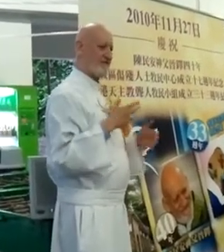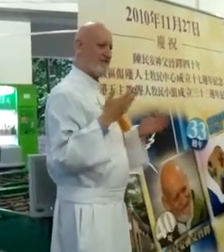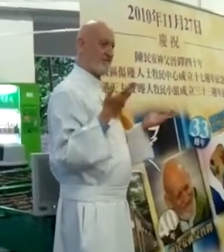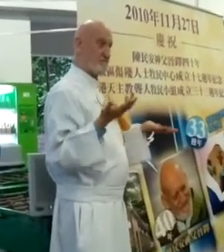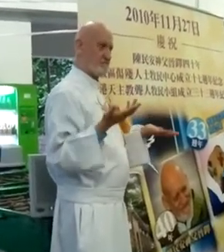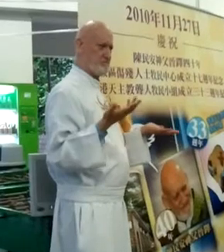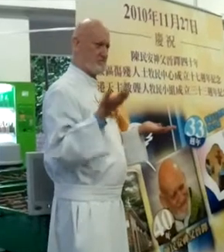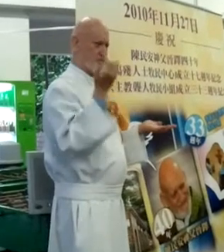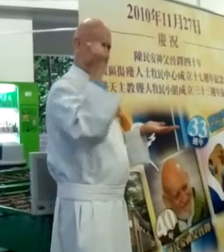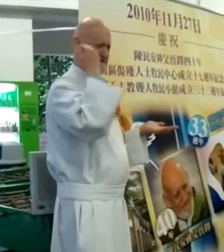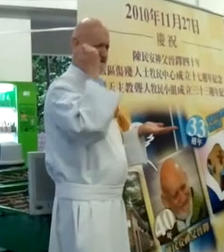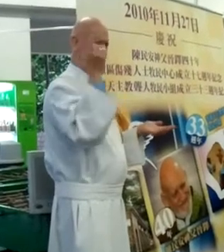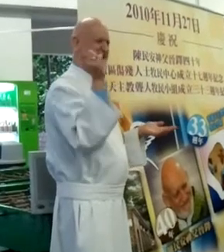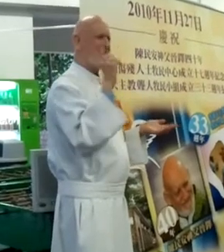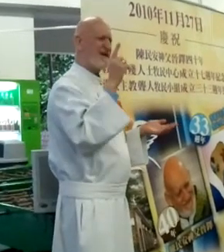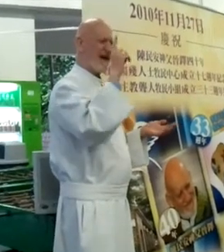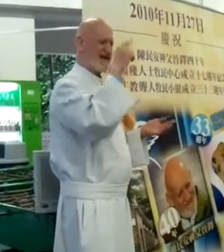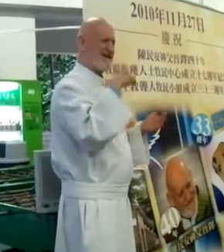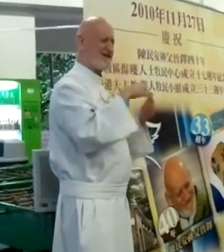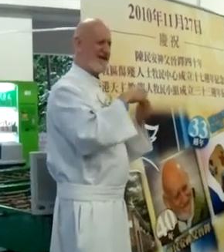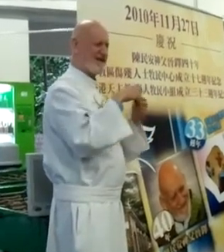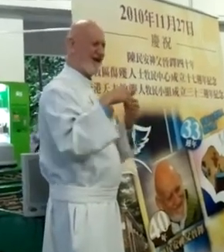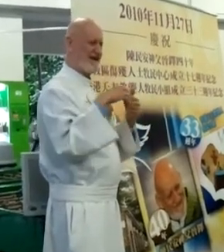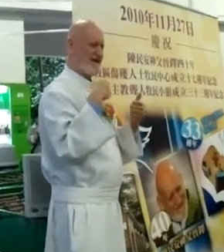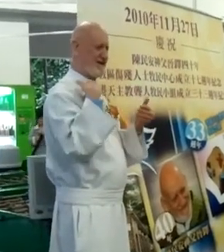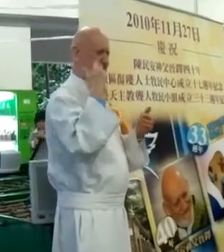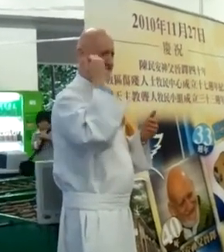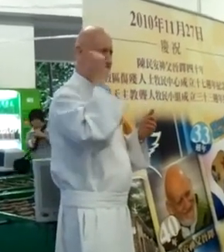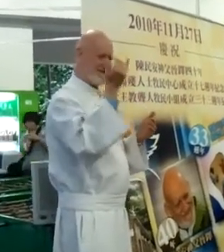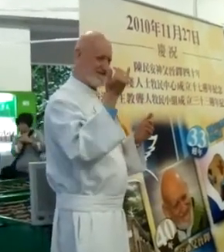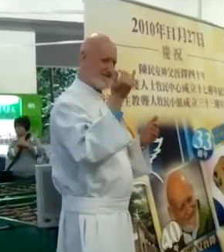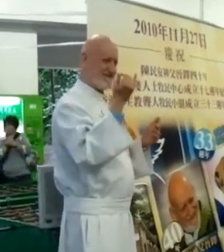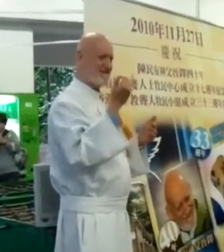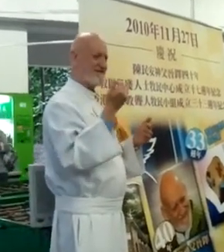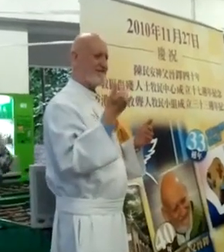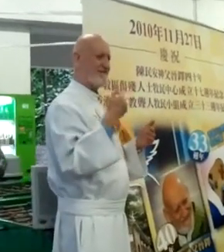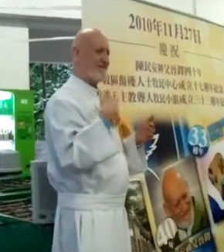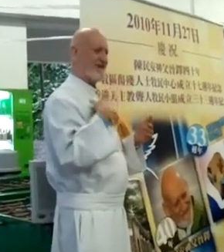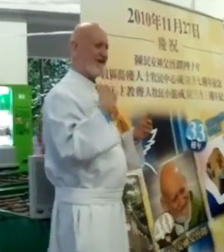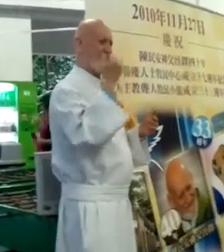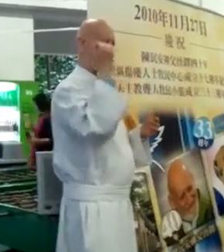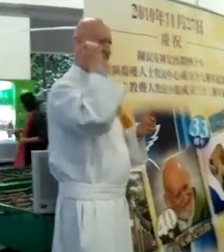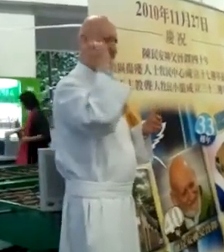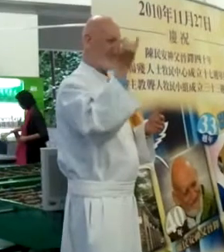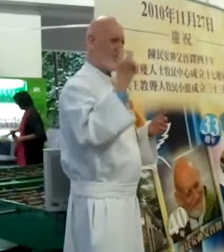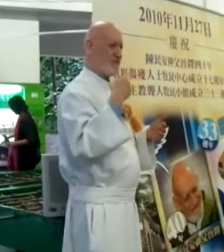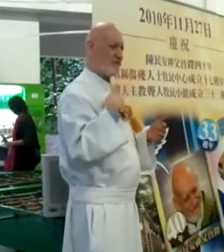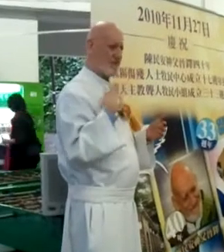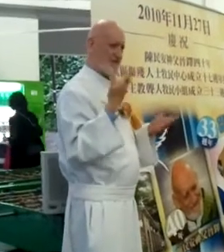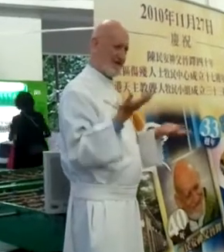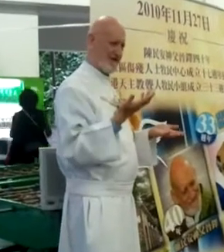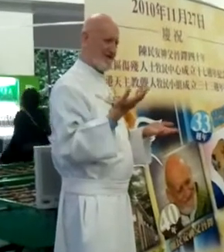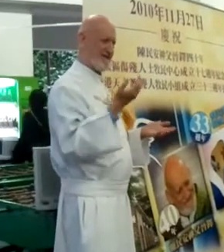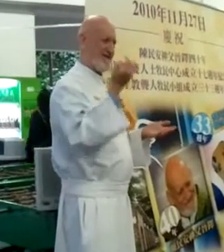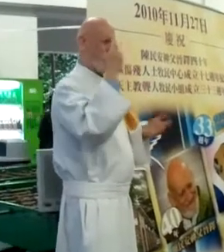香港和澳門，我真的覺得真的天主是不斷一直在這裡引領我的。